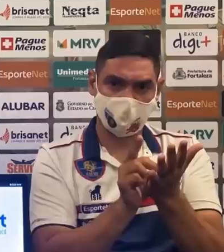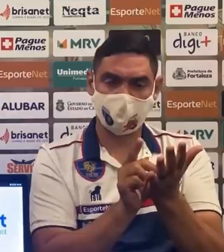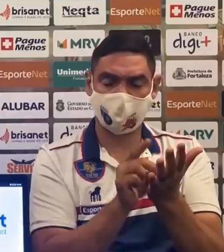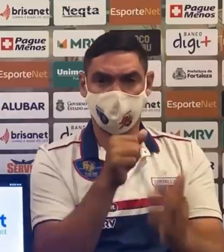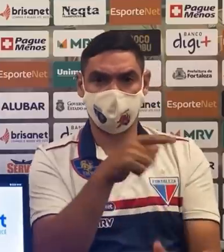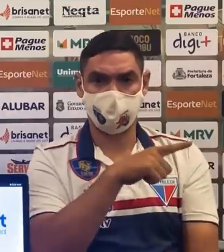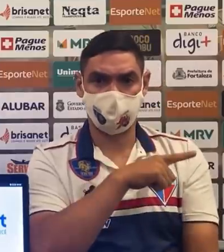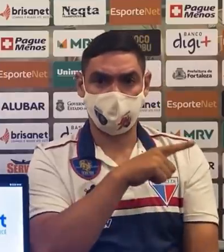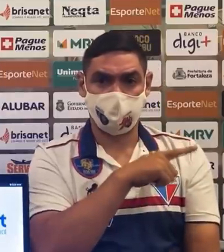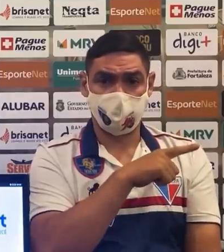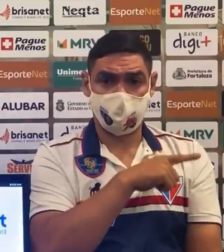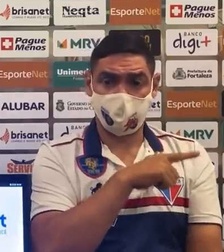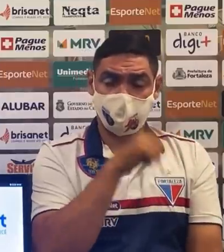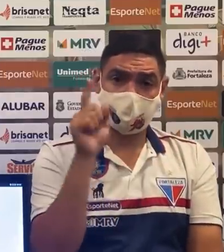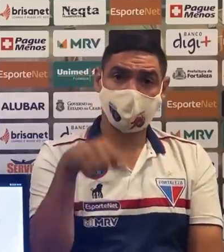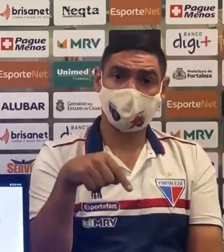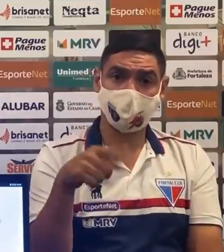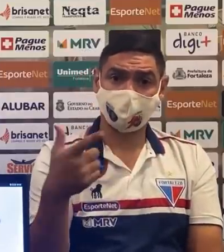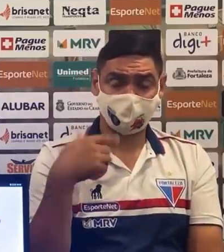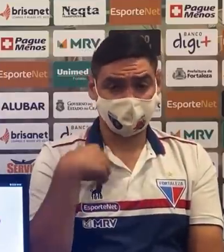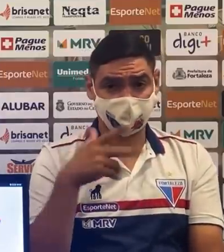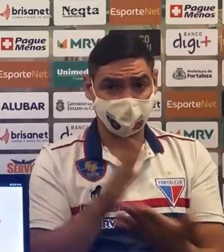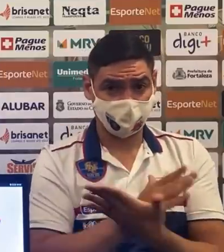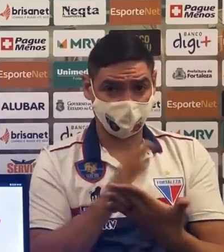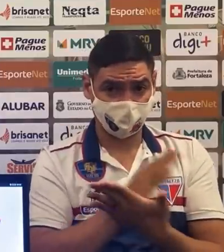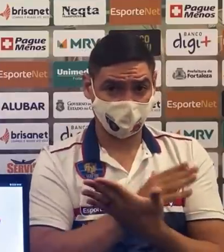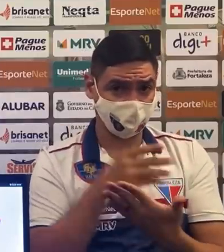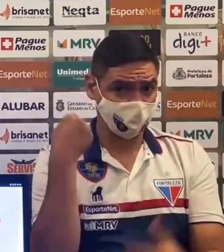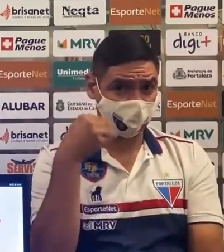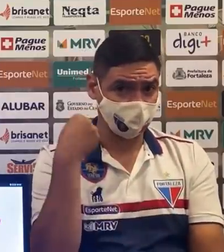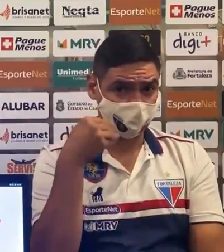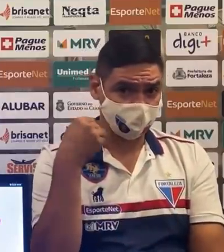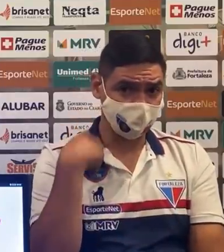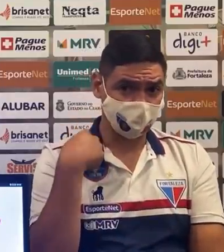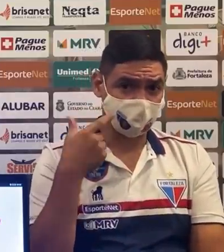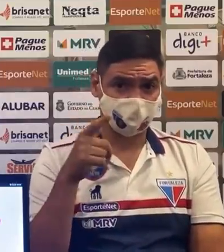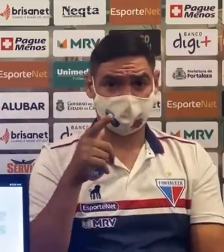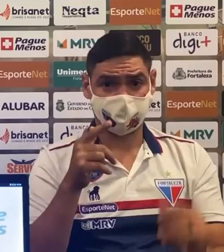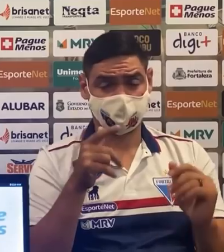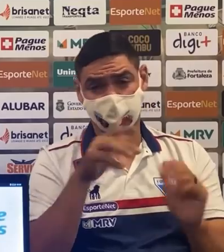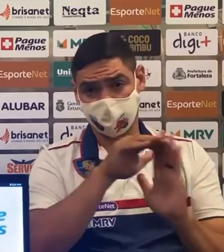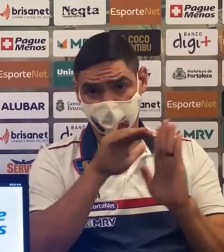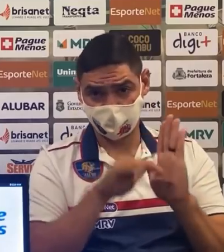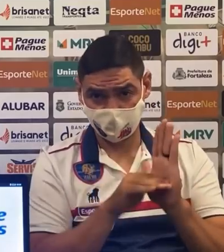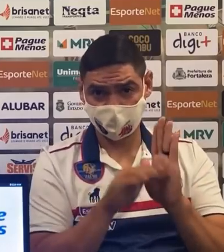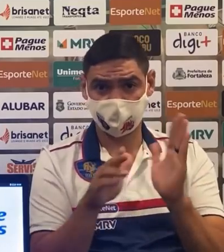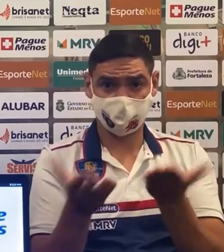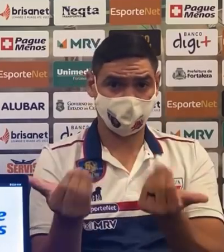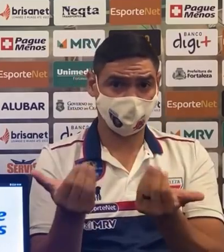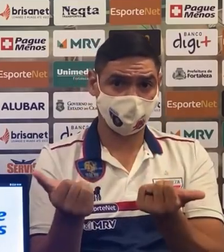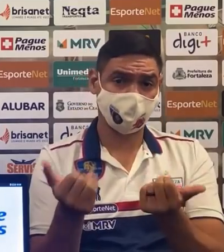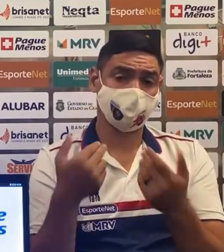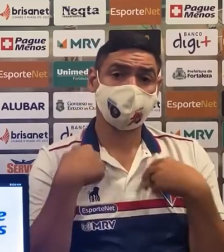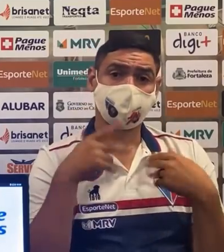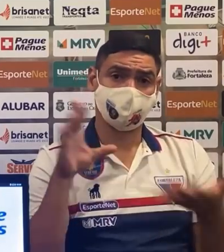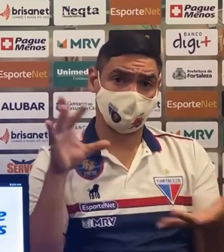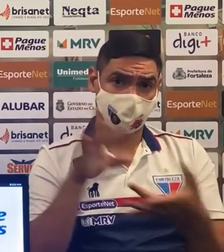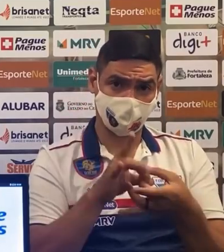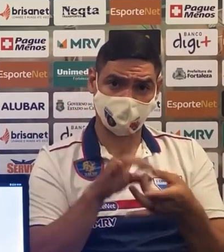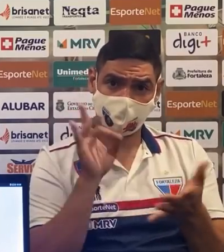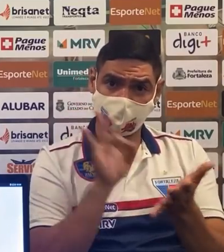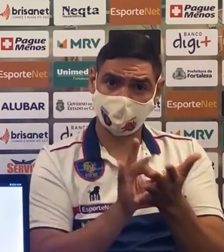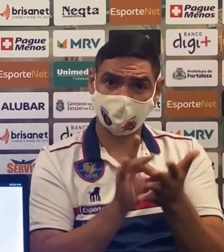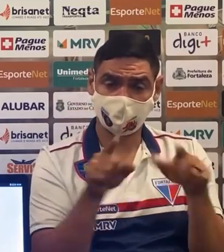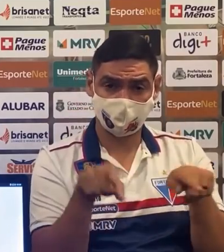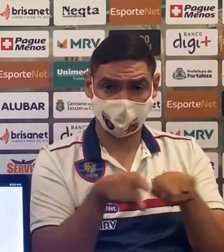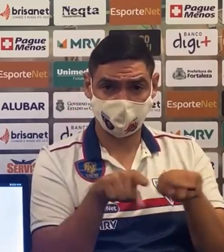muito mais jogadores mais experientes do que jogadores jovens. Então é nessa capacidade de assimilação e no trabalho